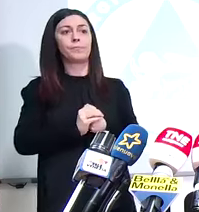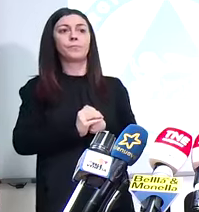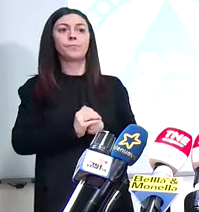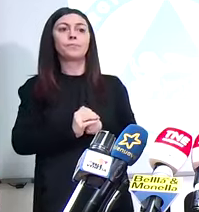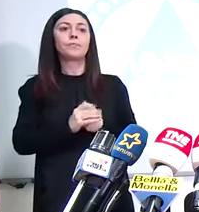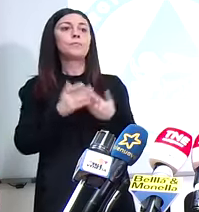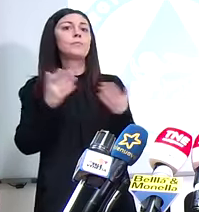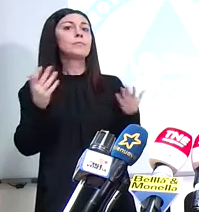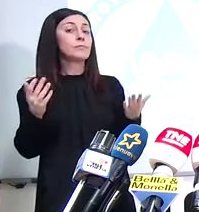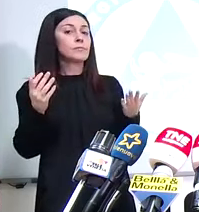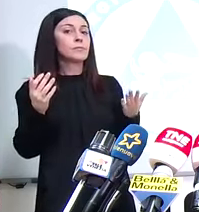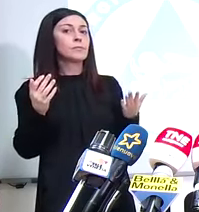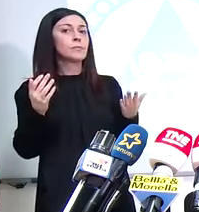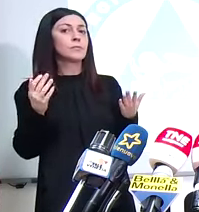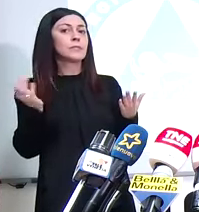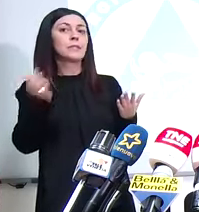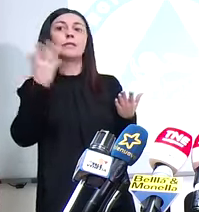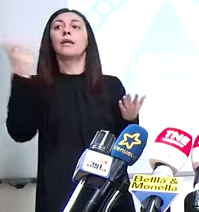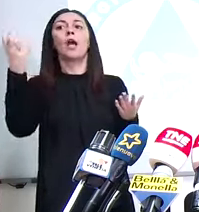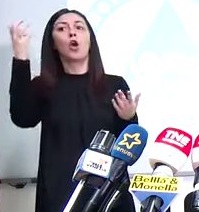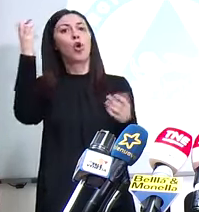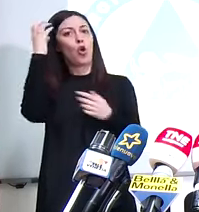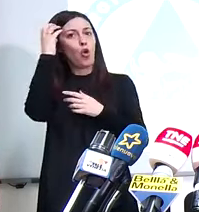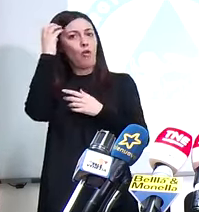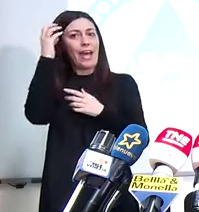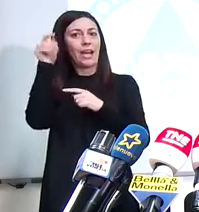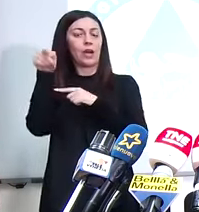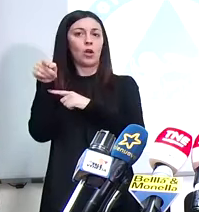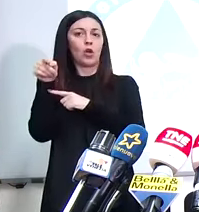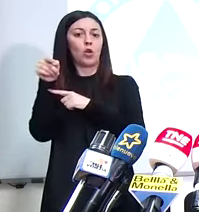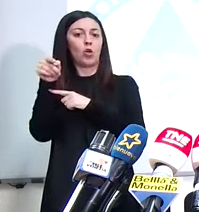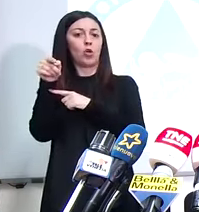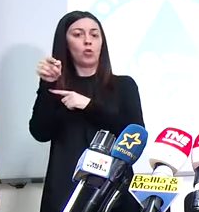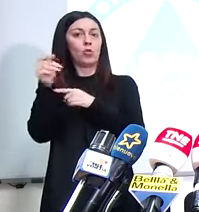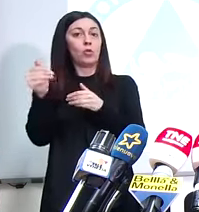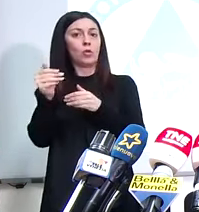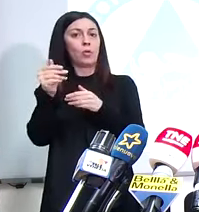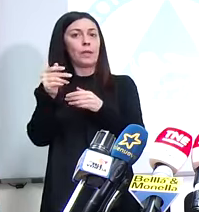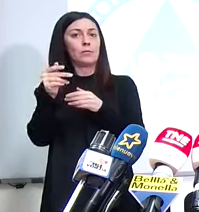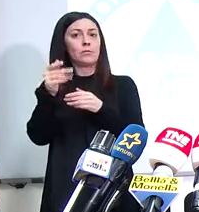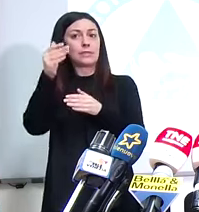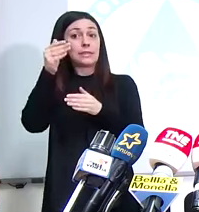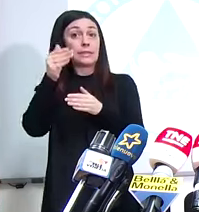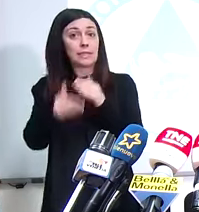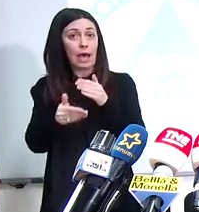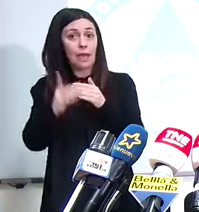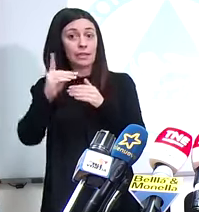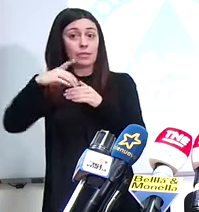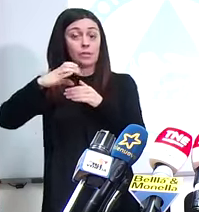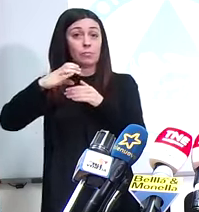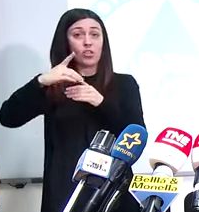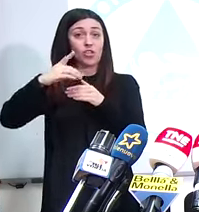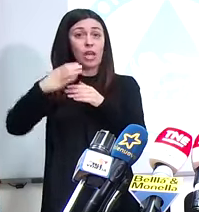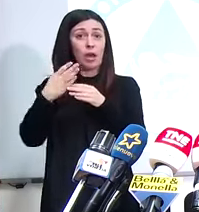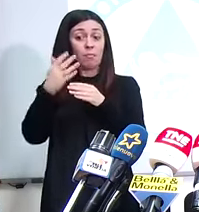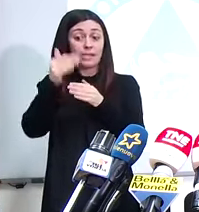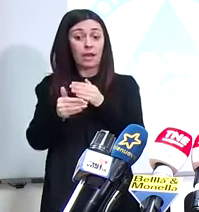esserci un provvedimento del governo che non proroga è impossibile è impossibile cerchi a campo di